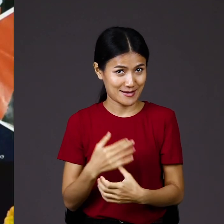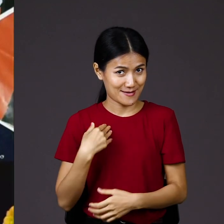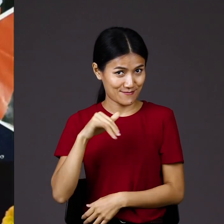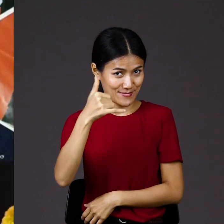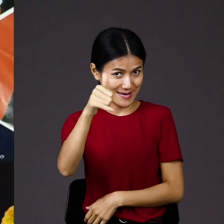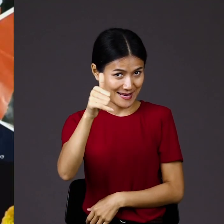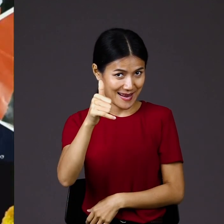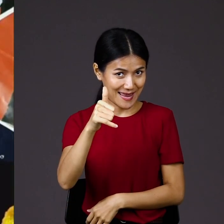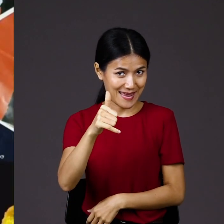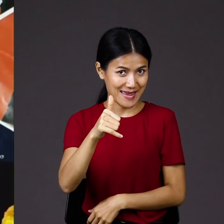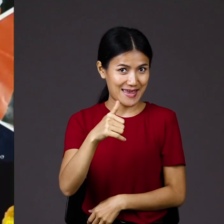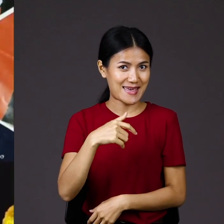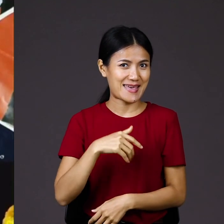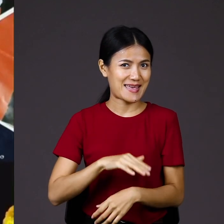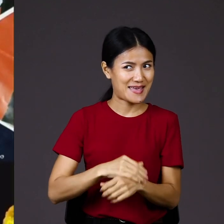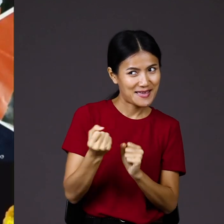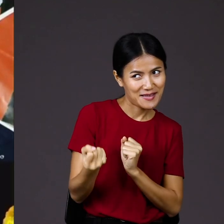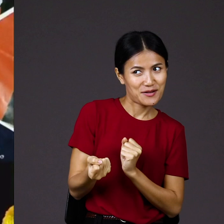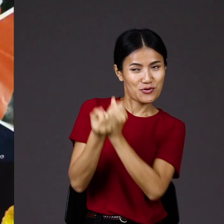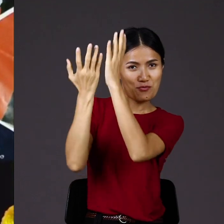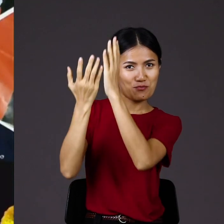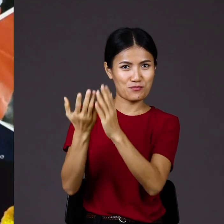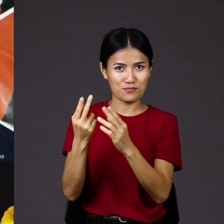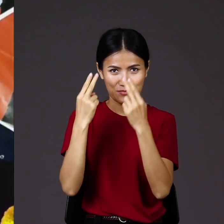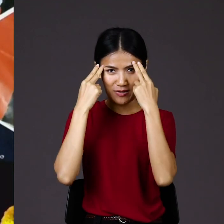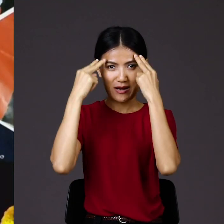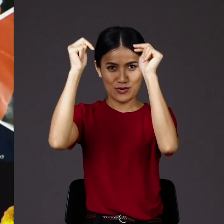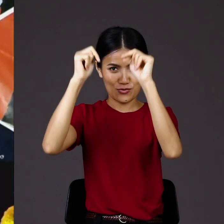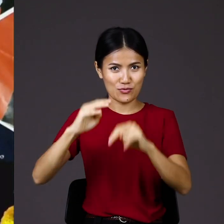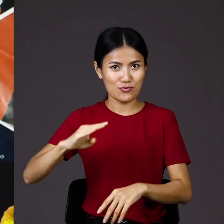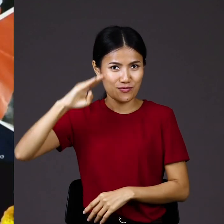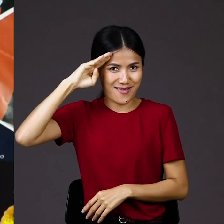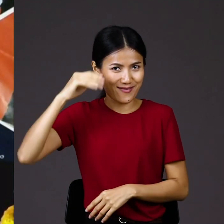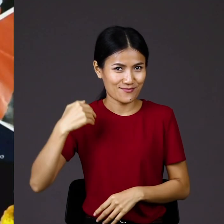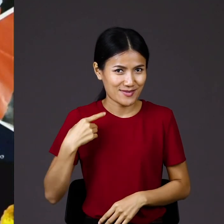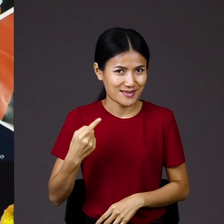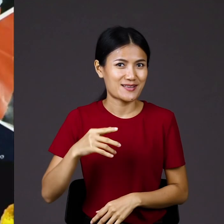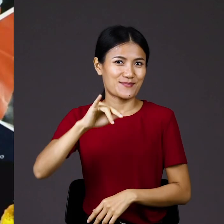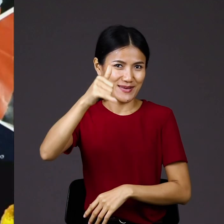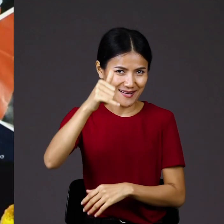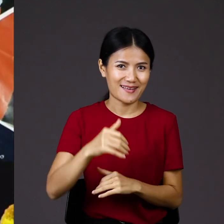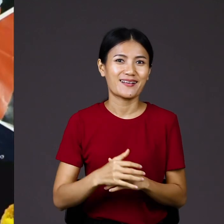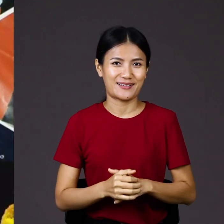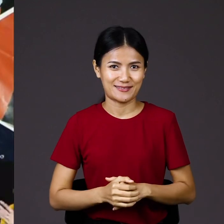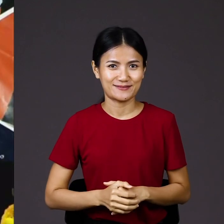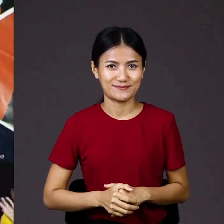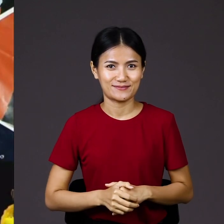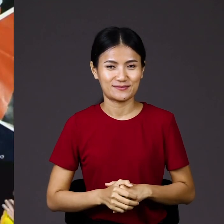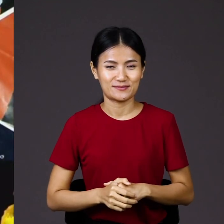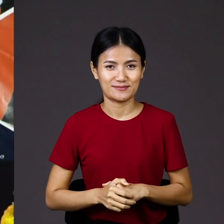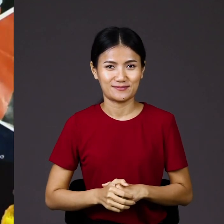ปไม่แน่นะครับอาจจะสะเทือนถึงเก้าอี้นายกรัฐมนตรีของพลเอกประยุทธ์จันทร์โอชาก็ได้